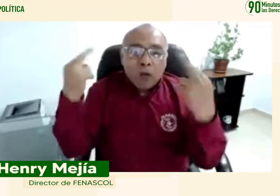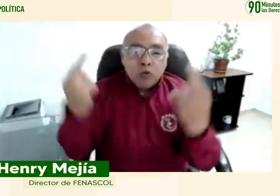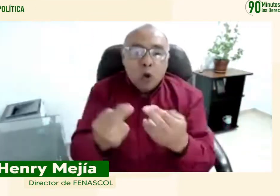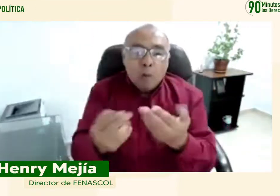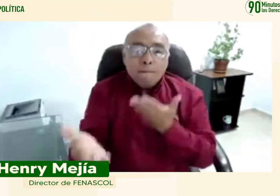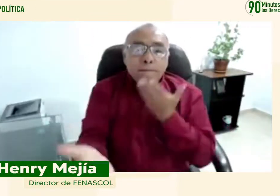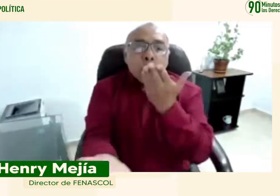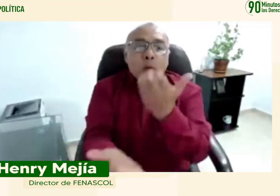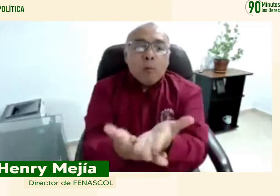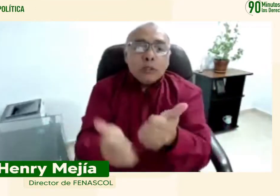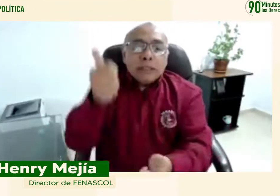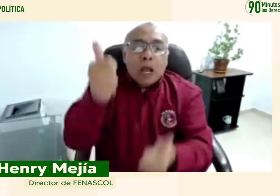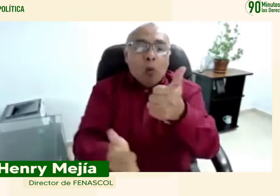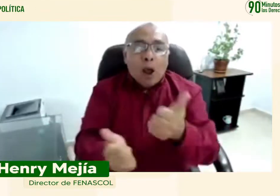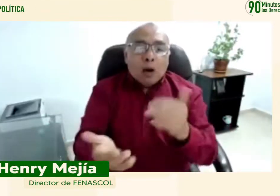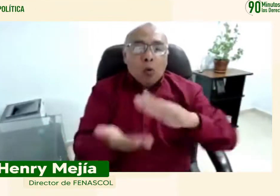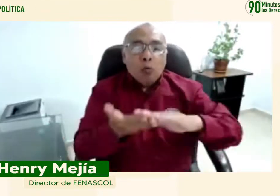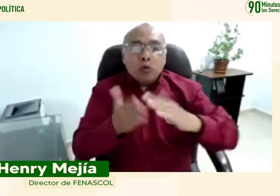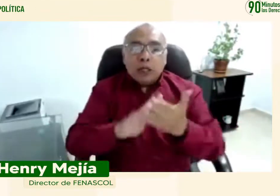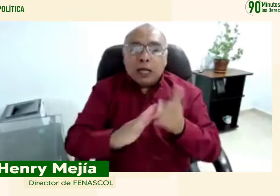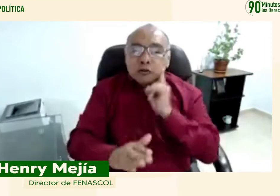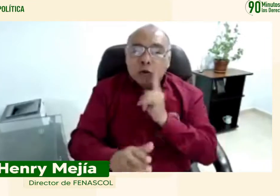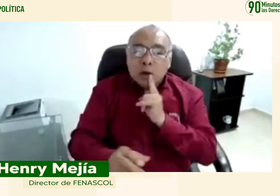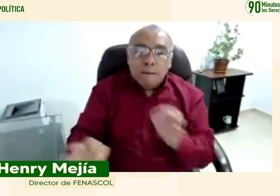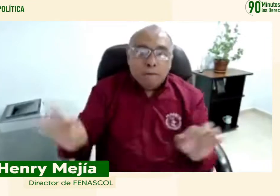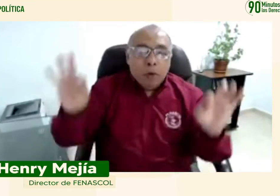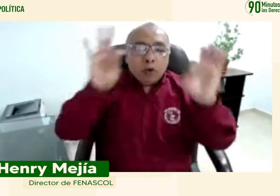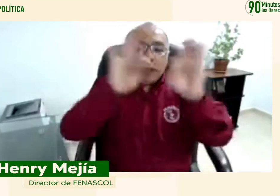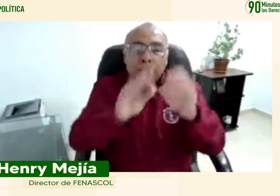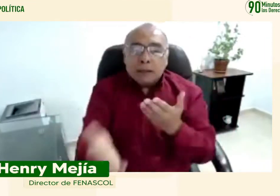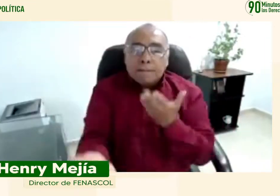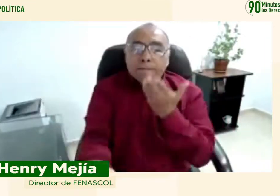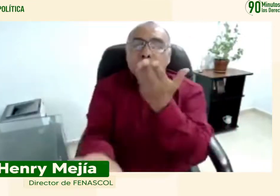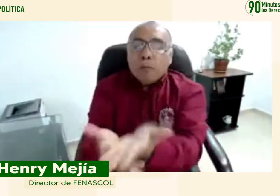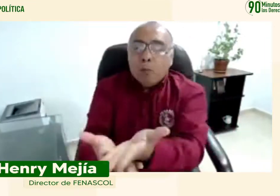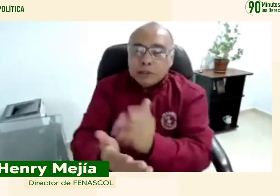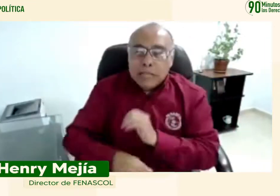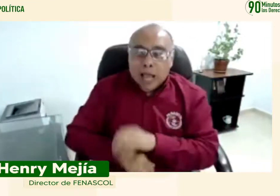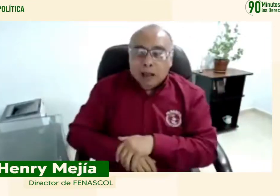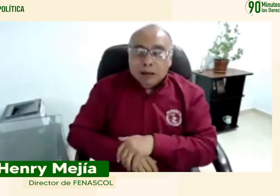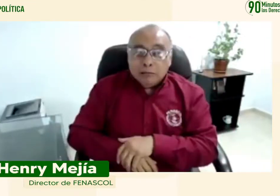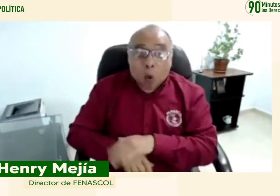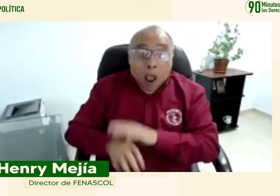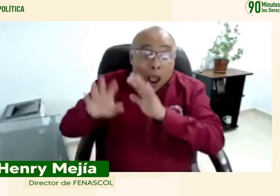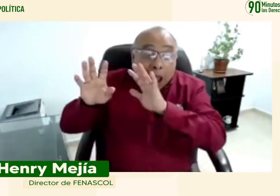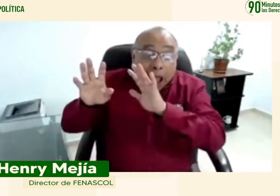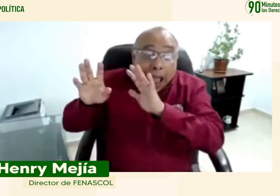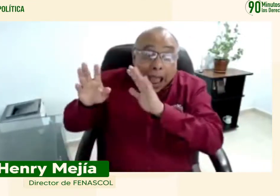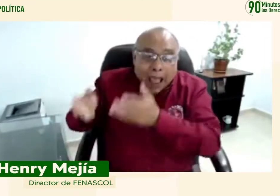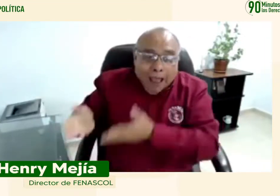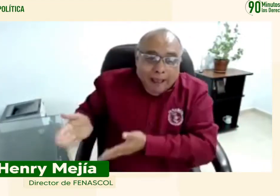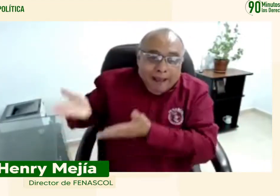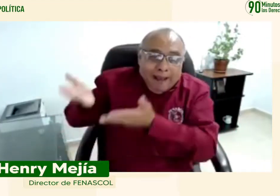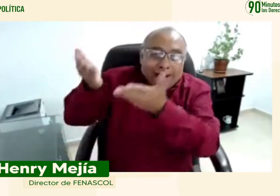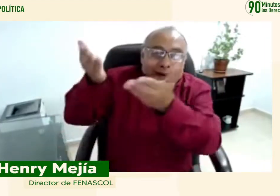participen en una reunión para proponer algunos temas relevantes sobre la comunidad sorda presenten nuestras